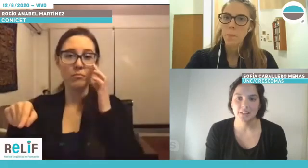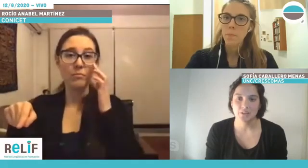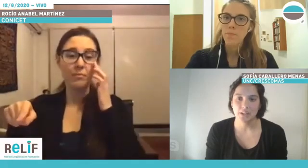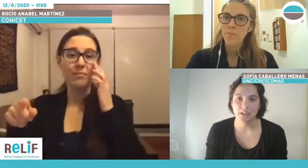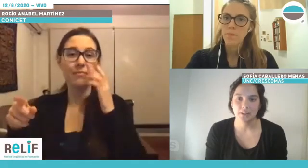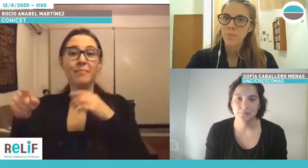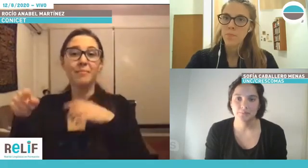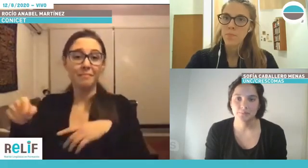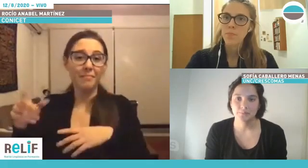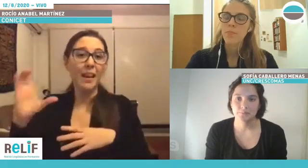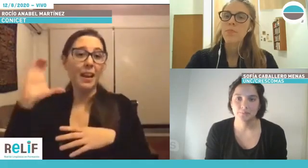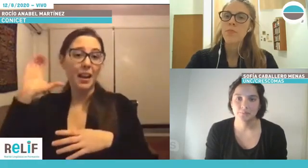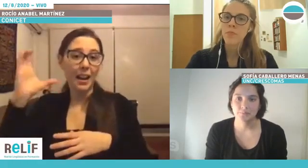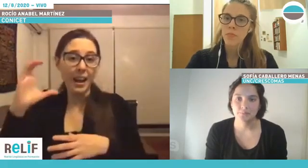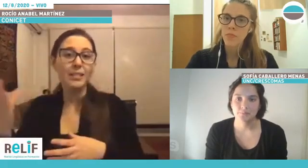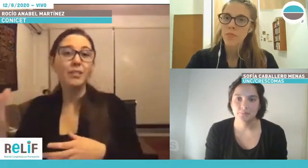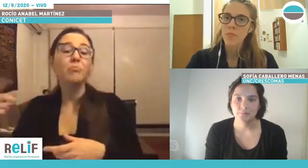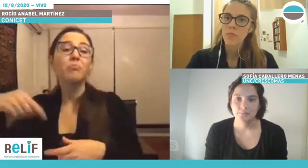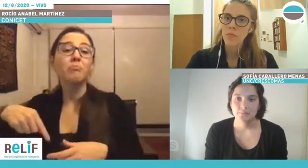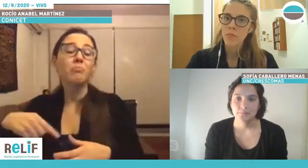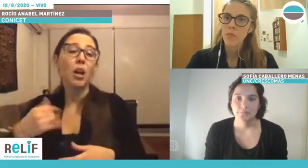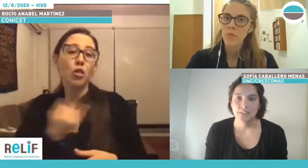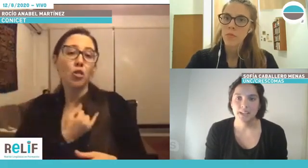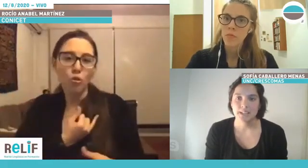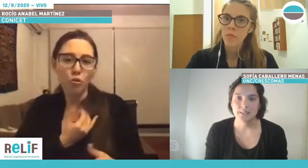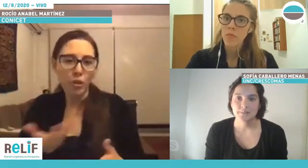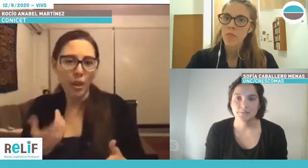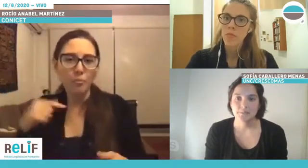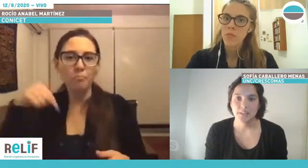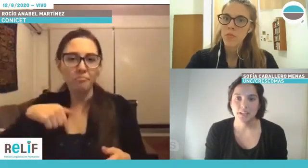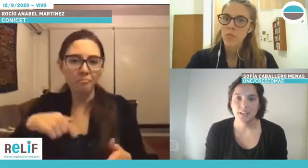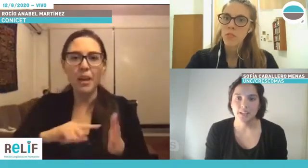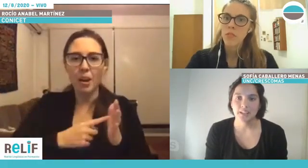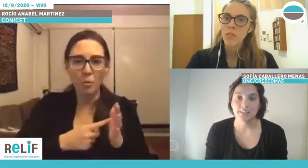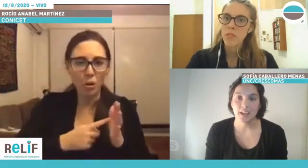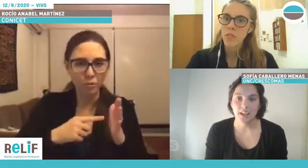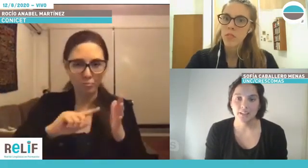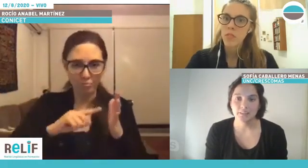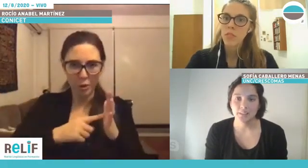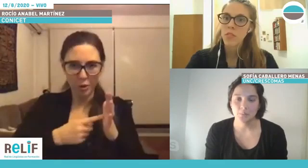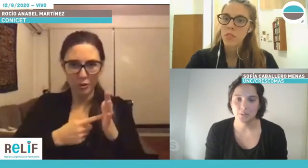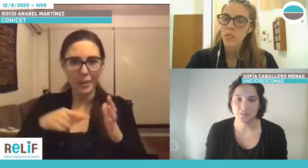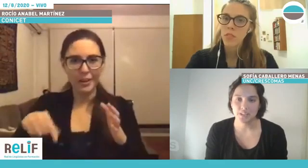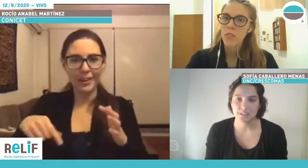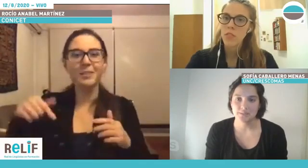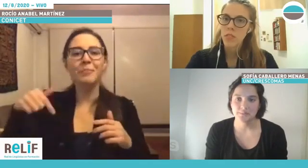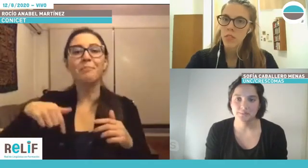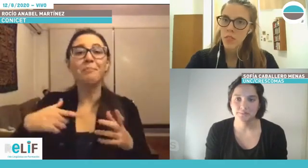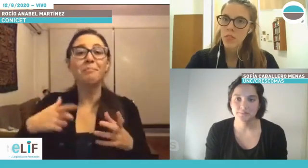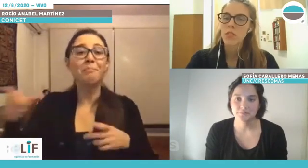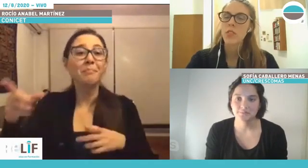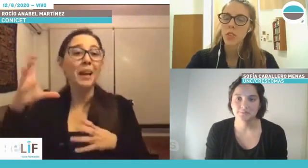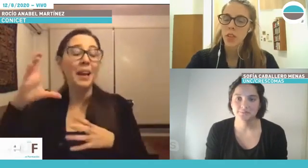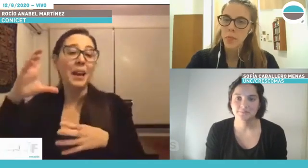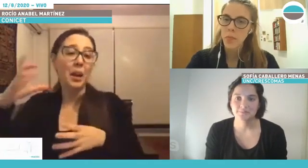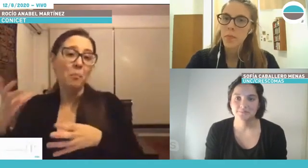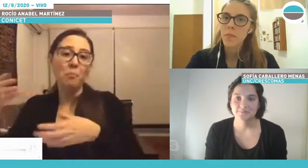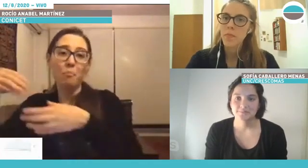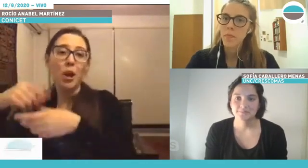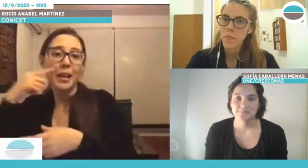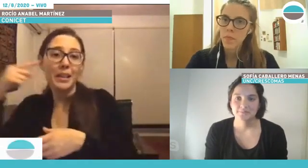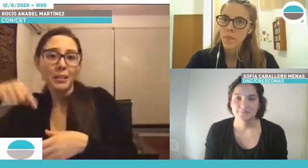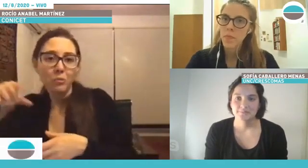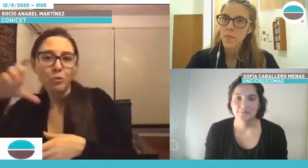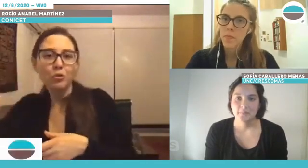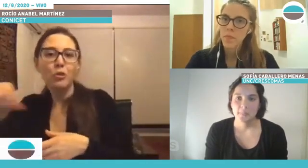a nivel nacional. Ujú. La CAS está acá en Buenos Aires. Ok,